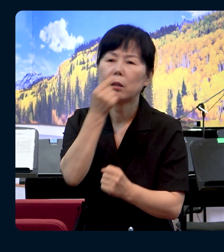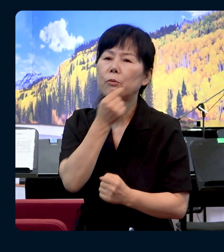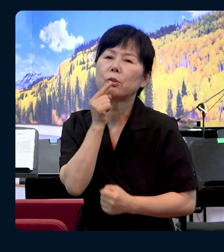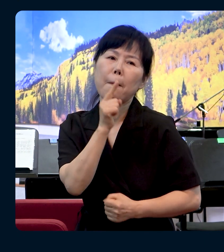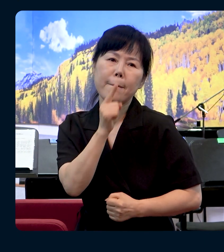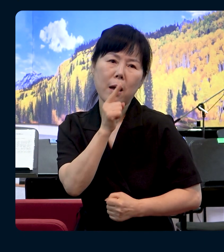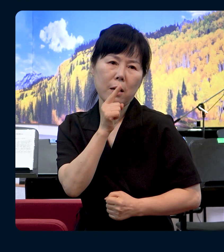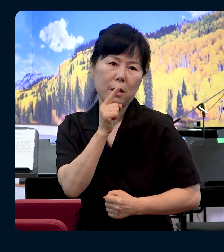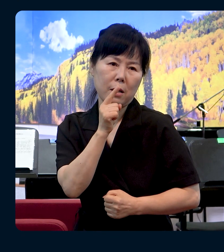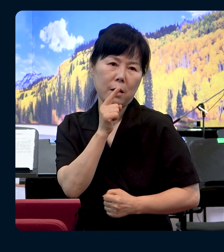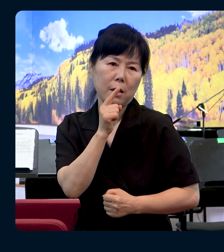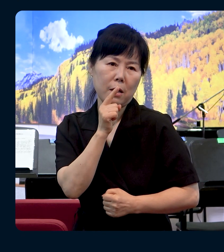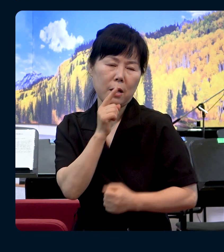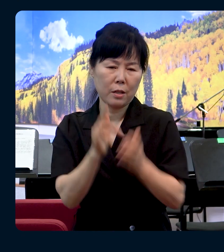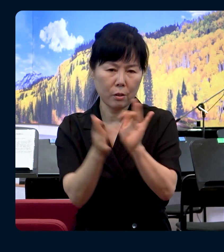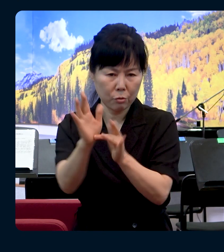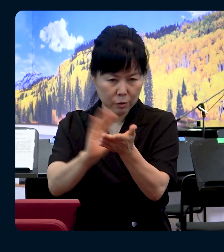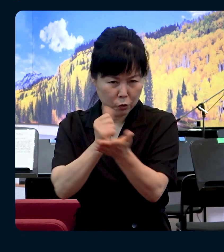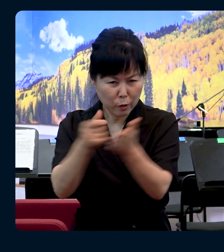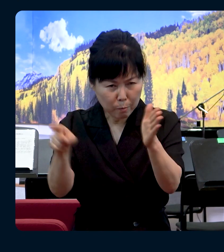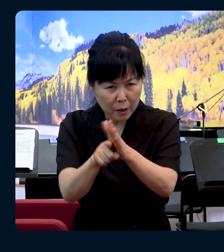예수 그리스도를 믿는 자의 입술에 있어요.